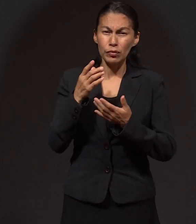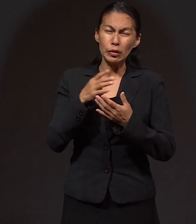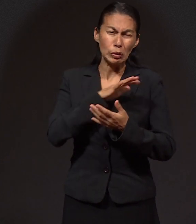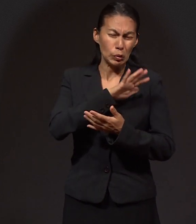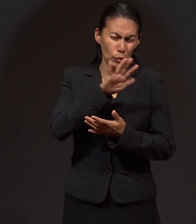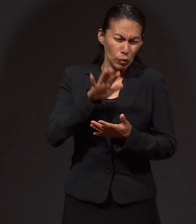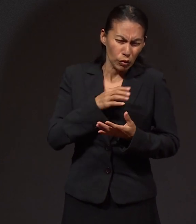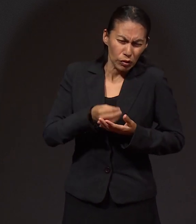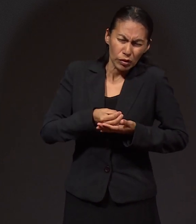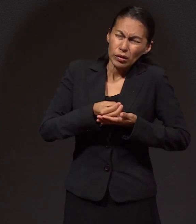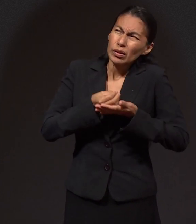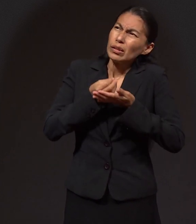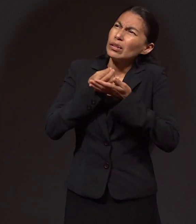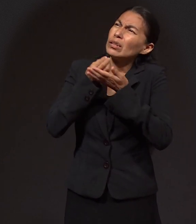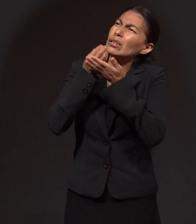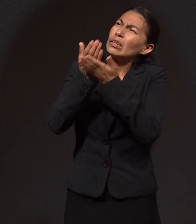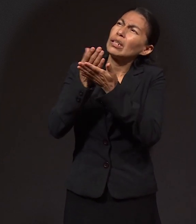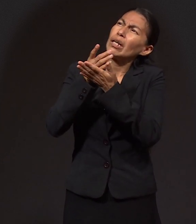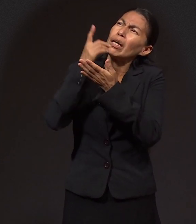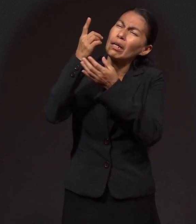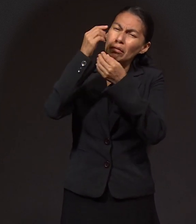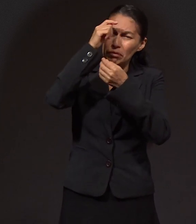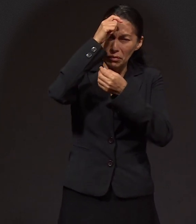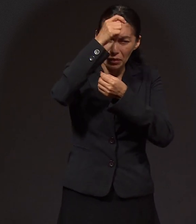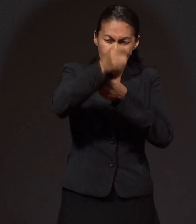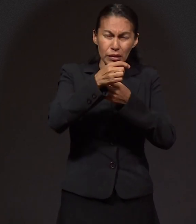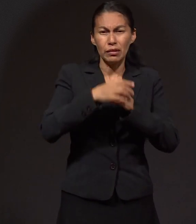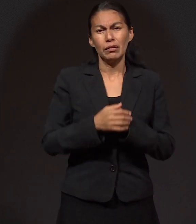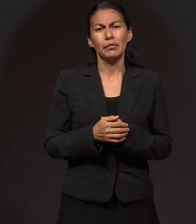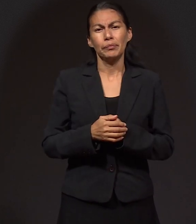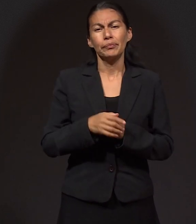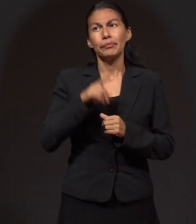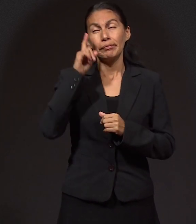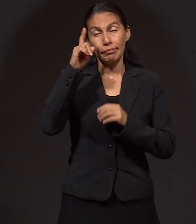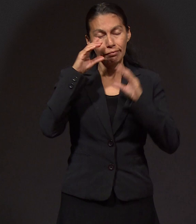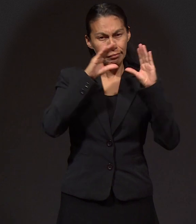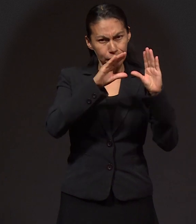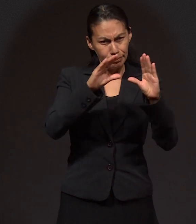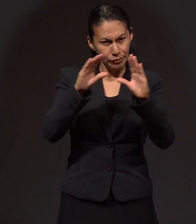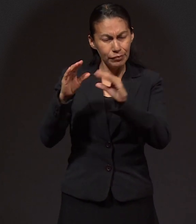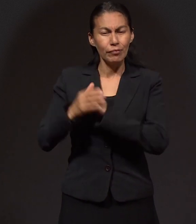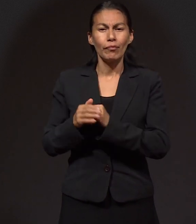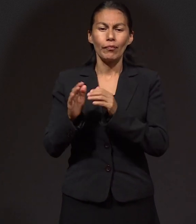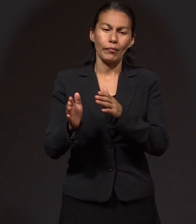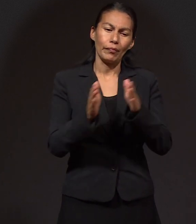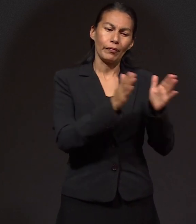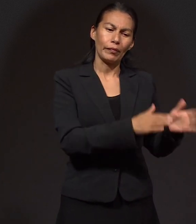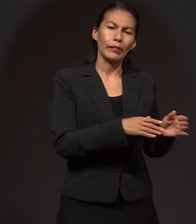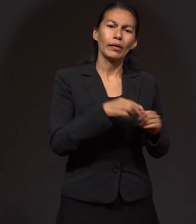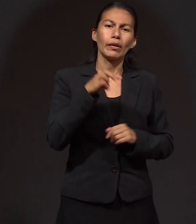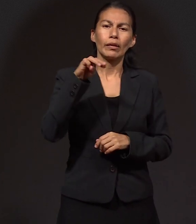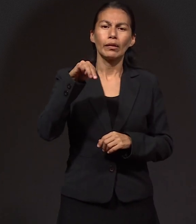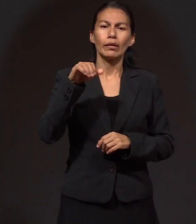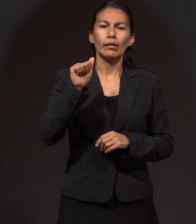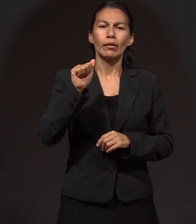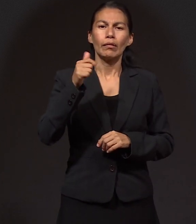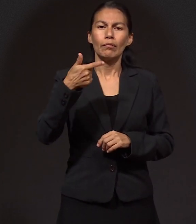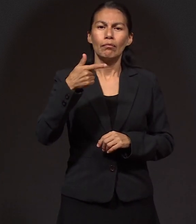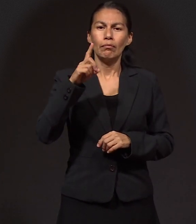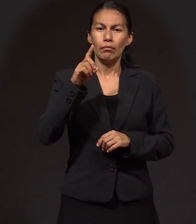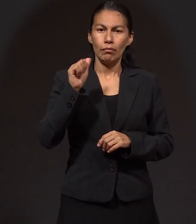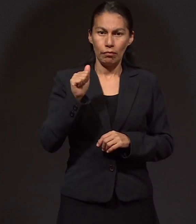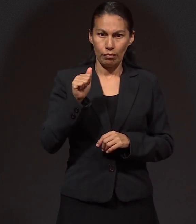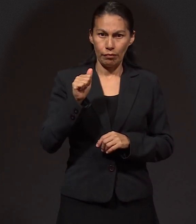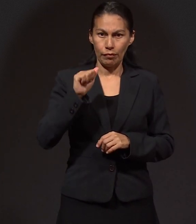en Dios y Él hará. Reposa en Él, descansa en Él. Él tiene cuidado de nosotros.